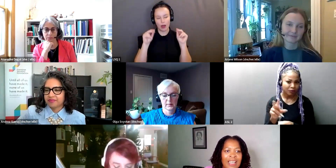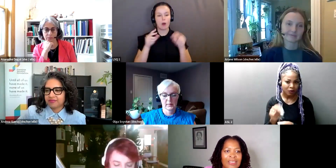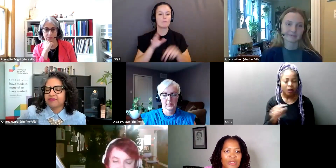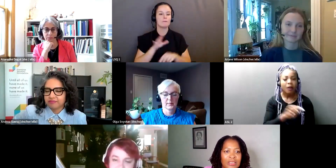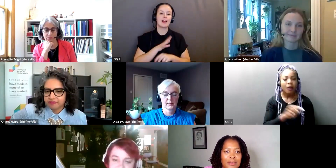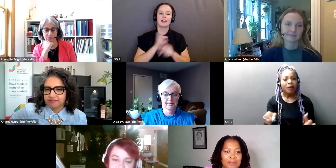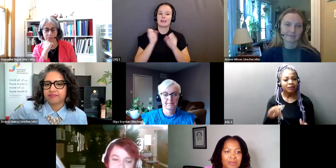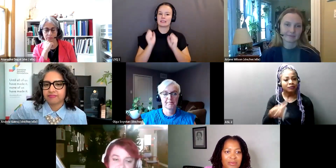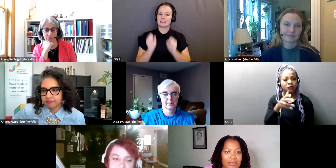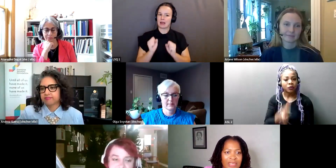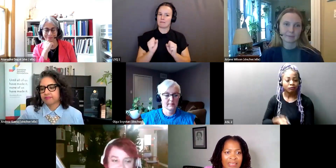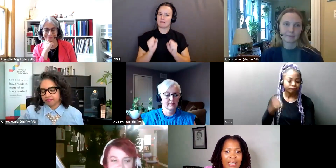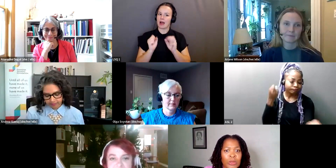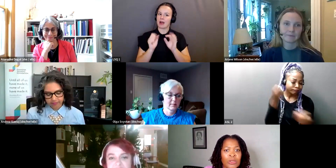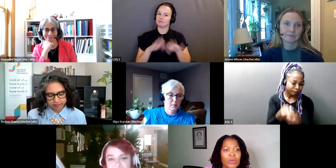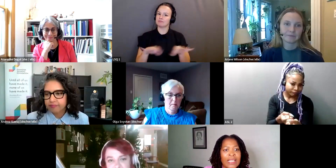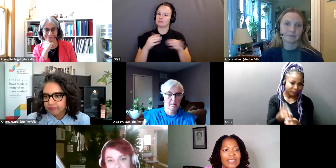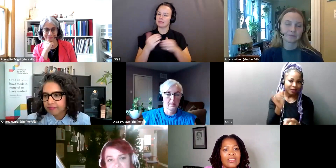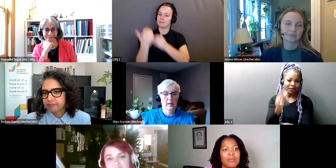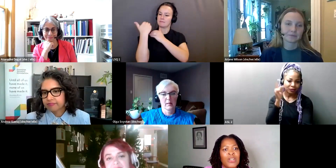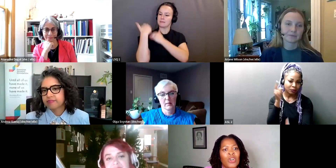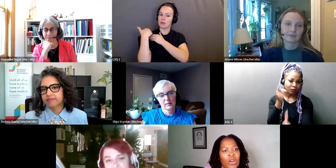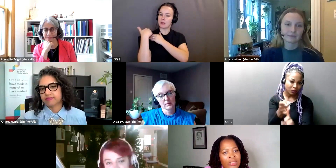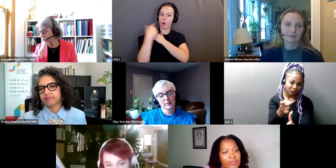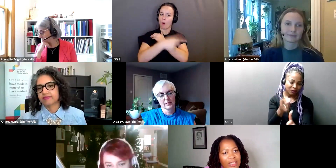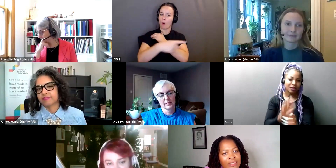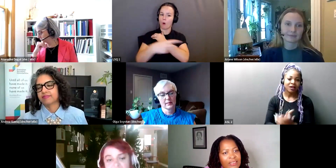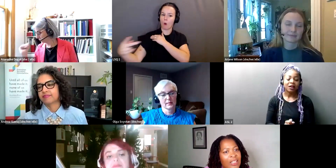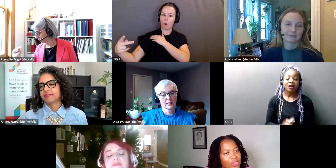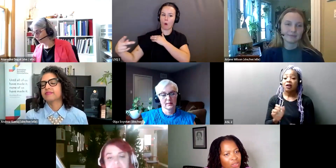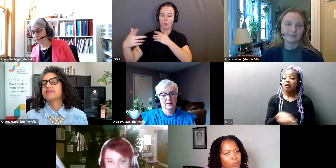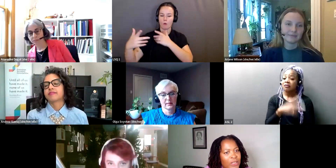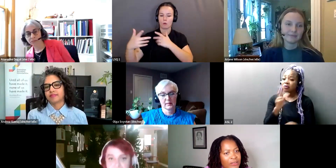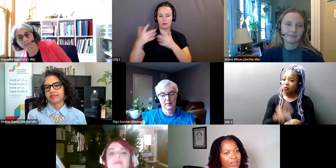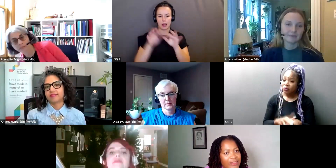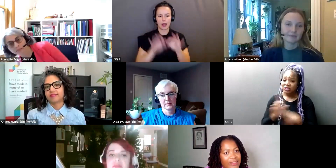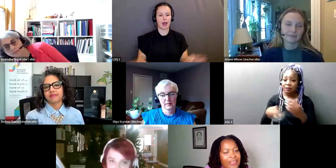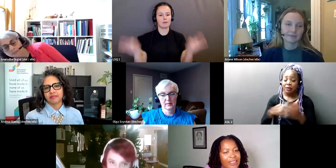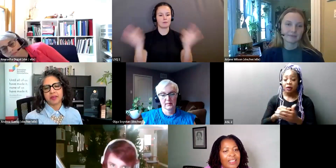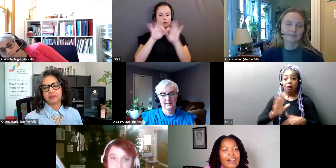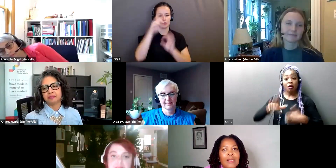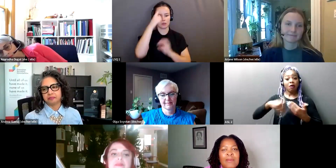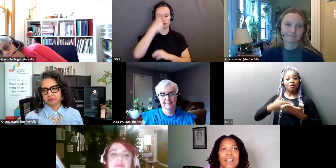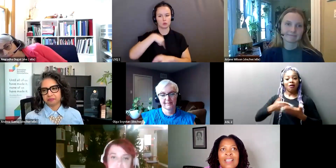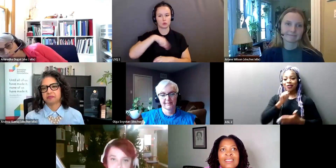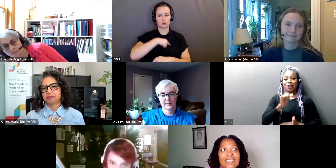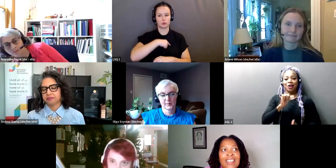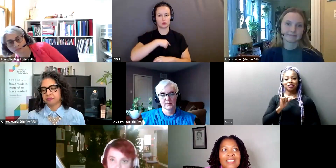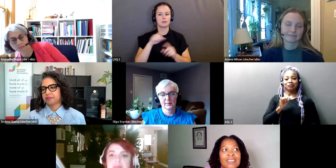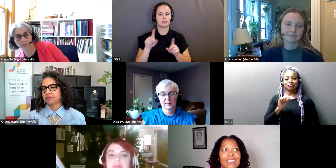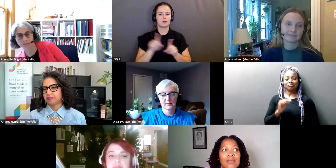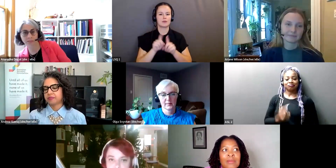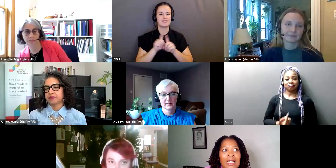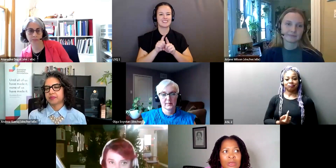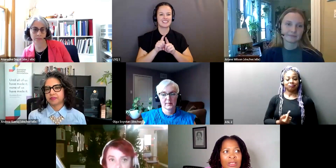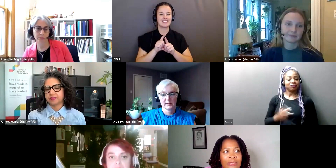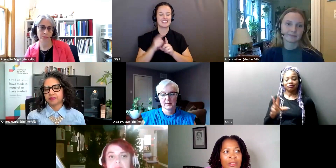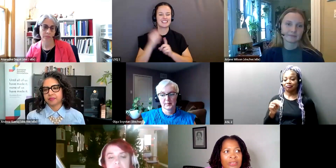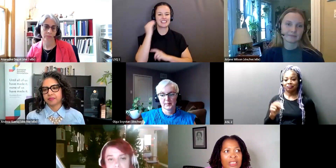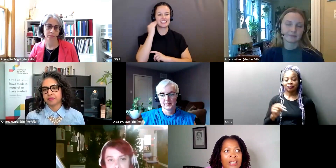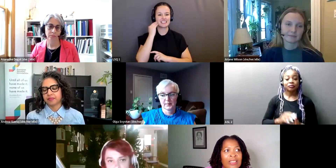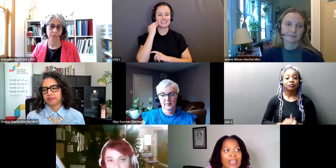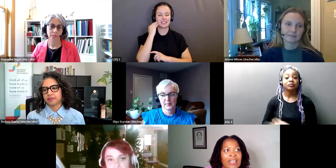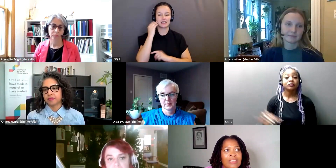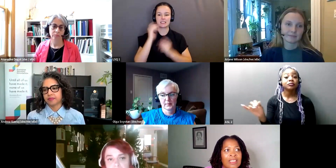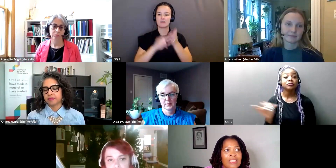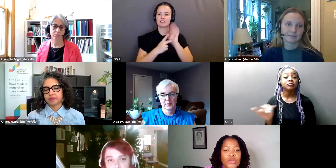nous avons à cœur la mission des organismes. Et nous savons, comme la citation derrière vous, Andrea le dit, qu'il n'est